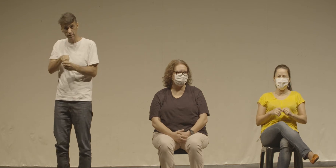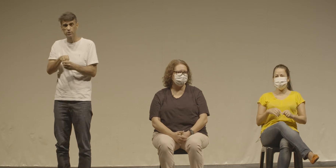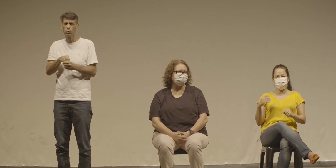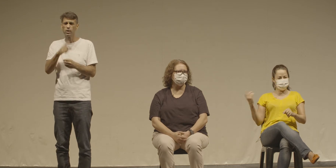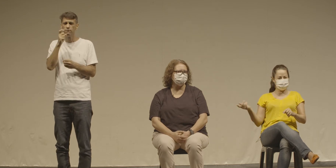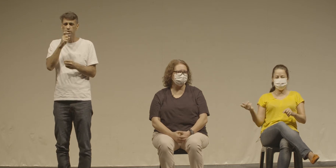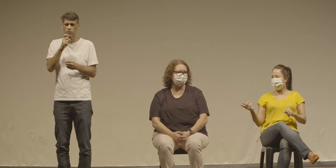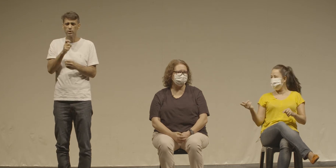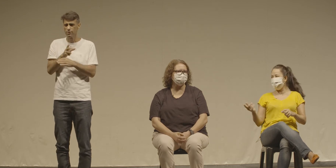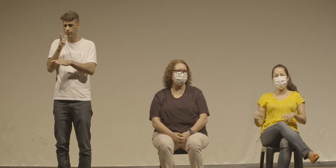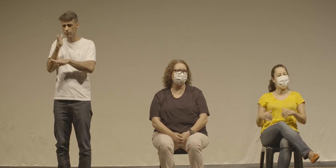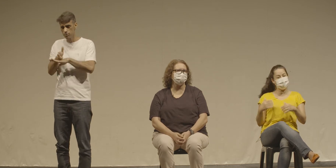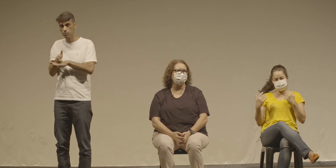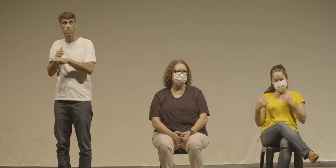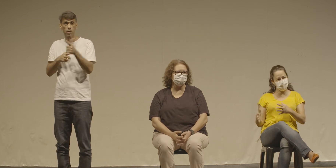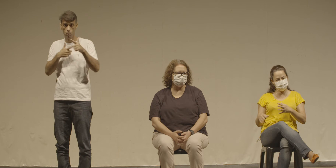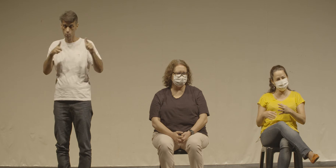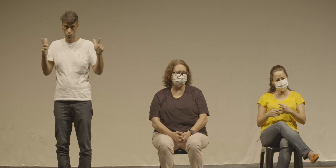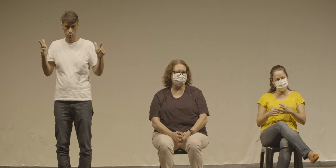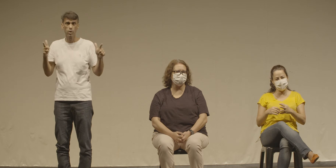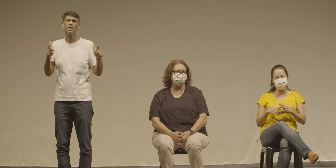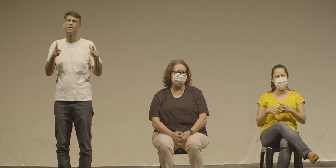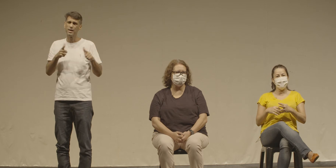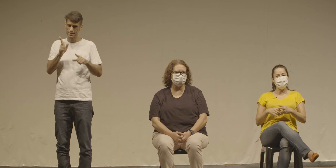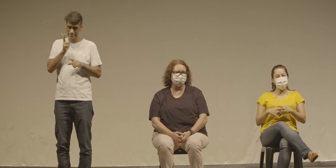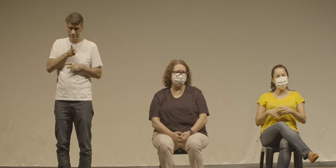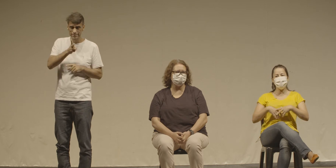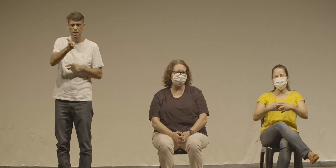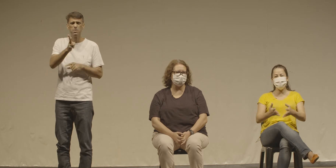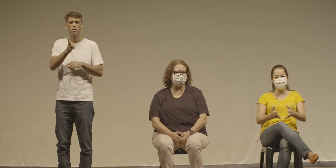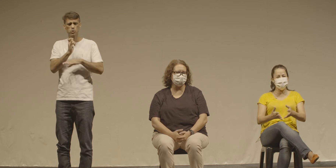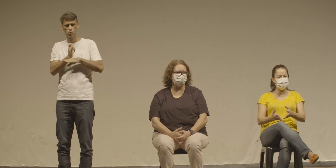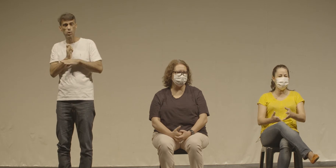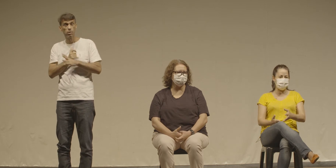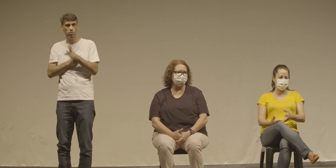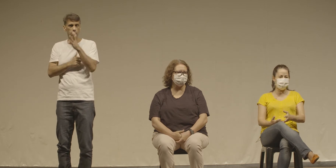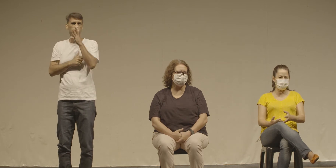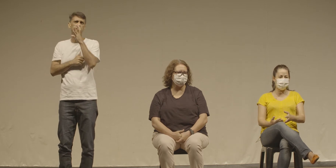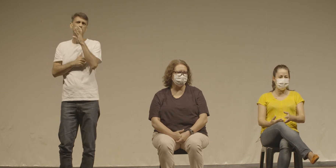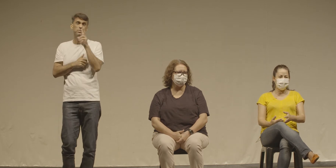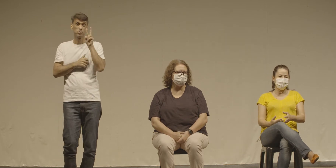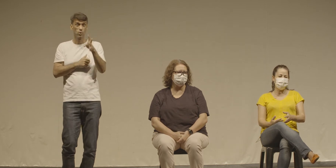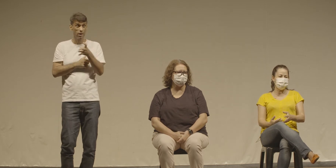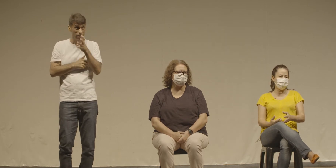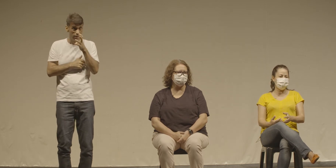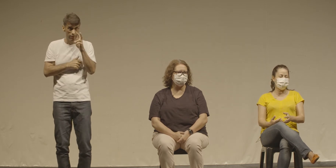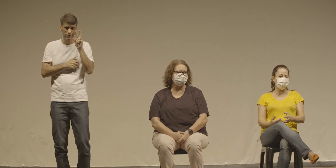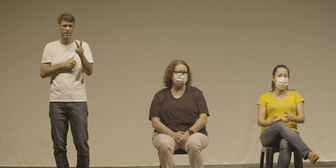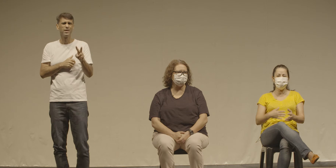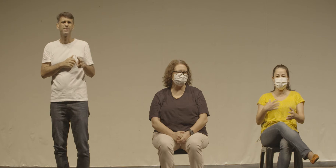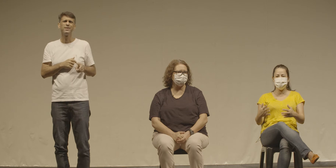documentários. A gente está filmando outros agora que segue essa mesma marca, que eu acho que fica mais interessante para quem vê. Né?